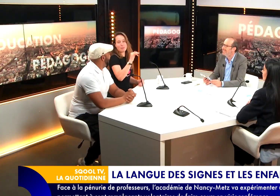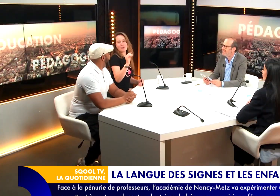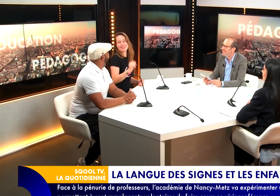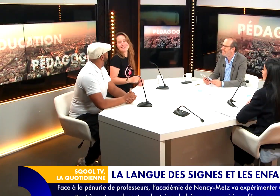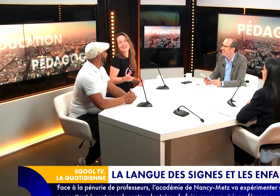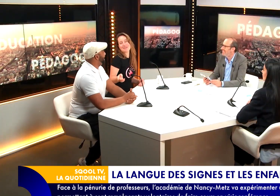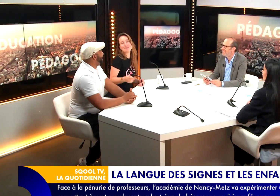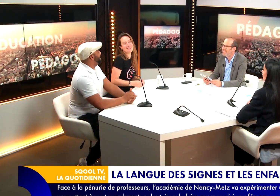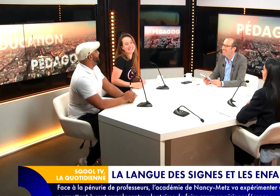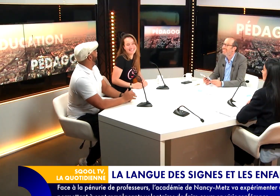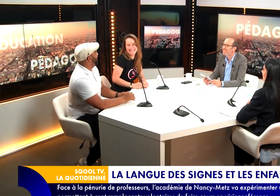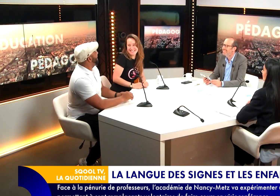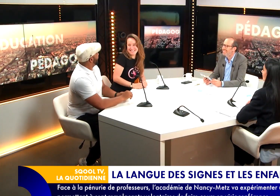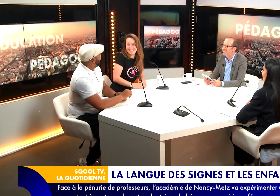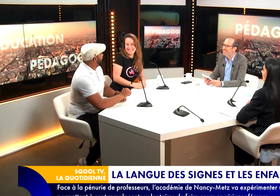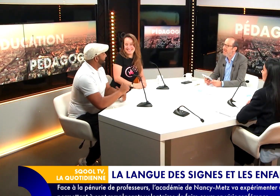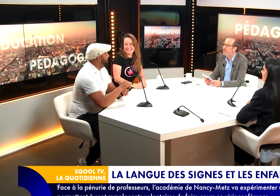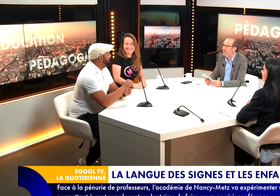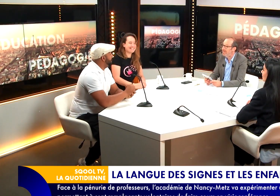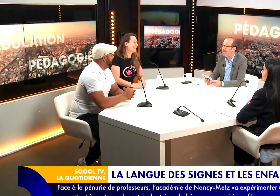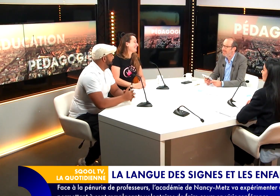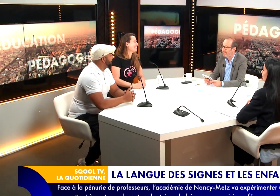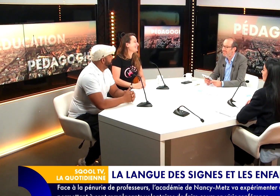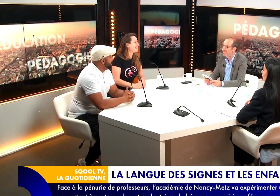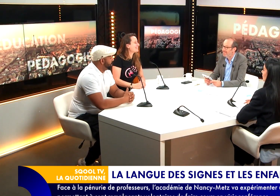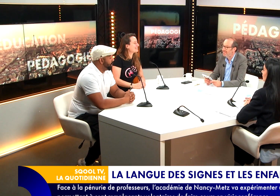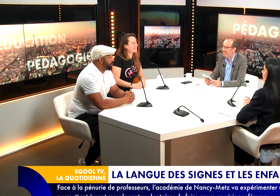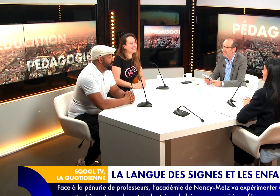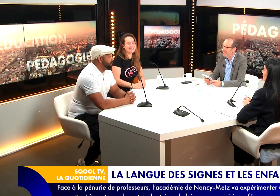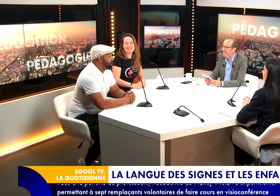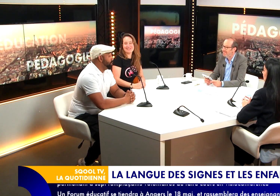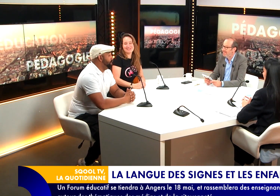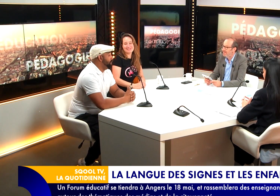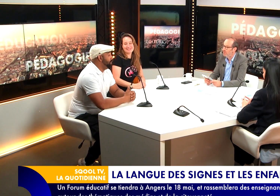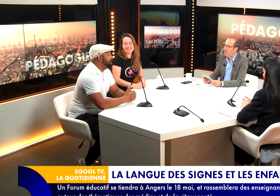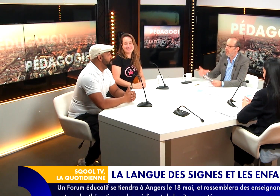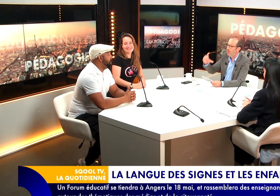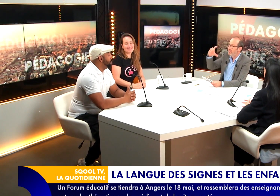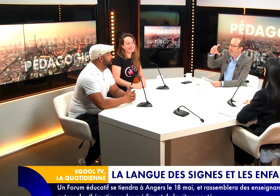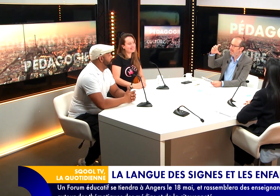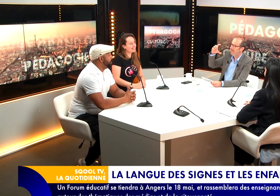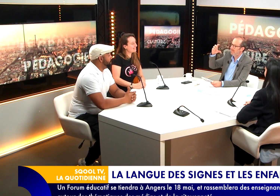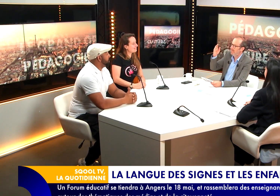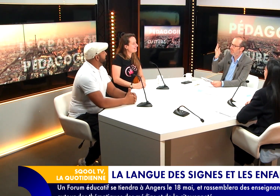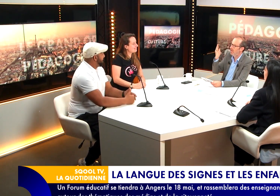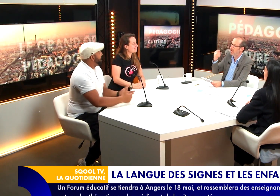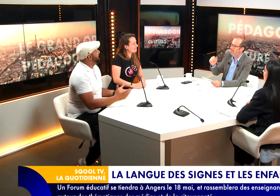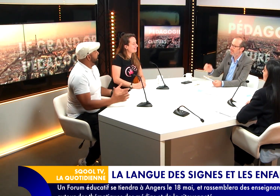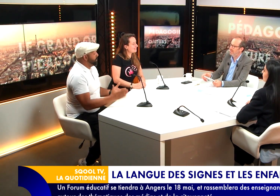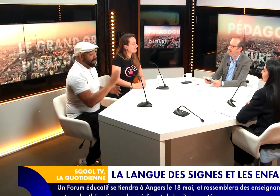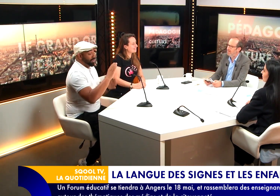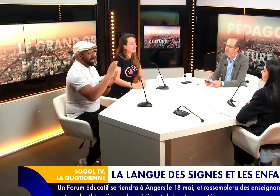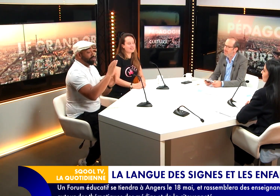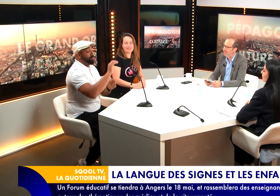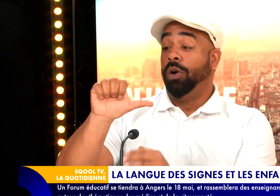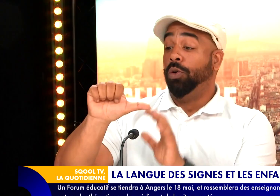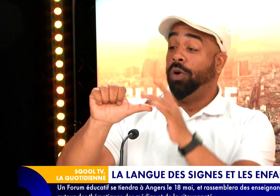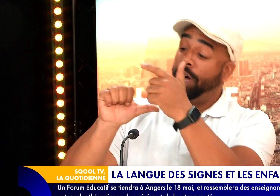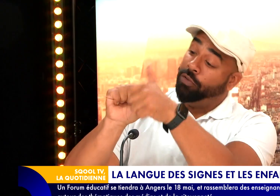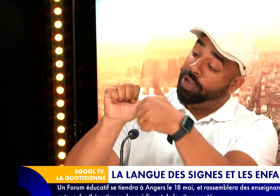L'alphabet en langue des signes. Exactement, c'est l'alphabet en langue des signes, ça a été entre guillemets... Donc on forme les lettres cette fois avec les ses mains. Directement, le A, oui,